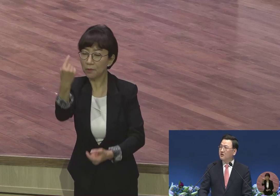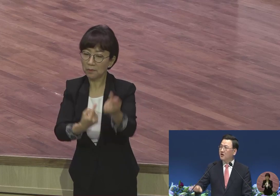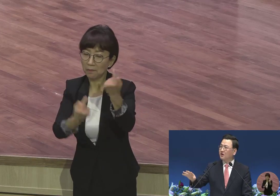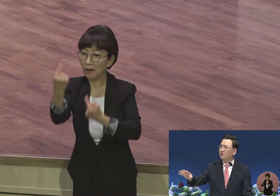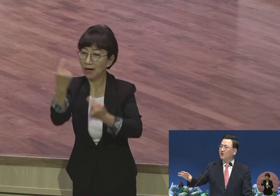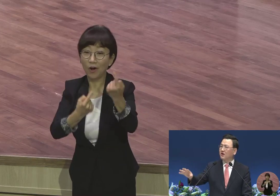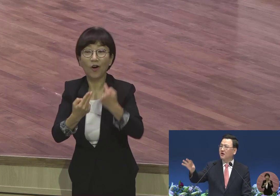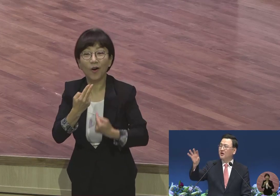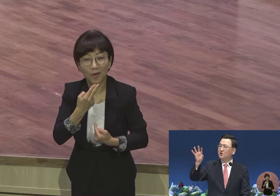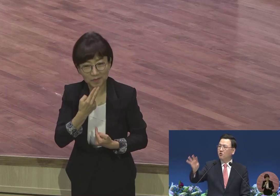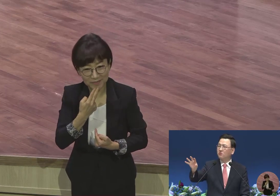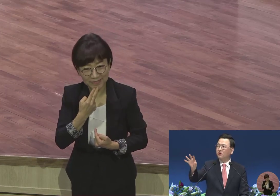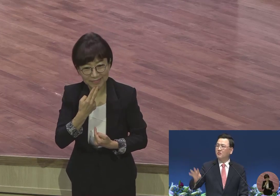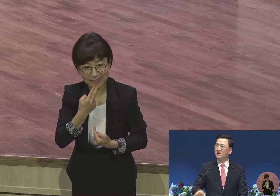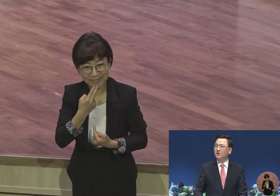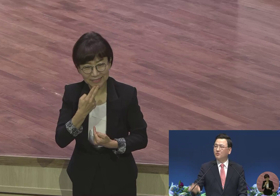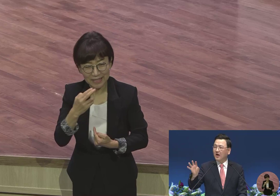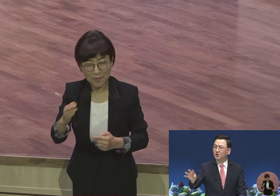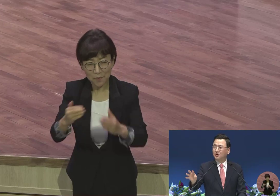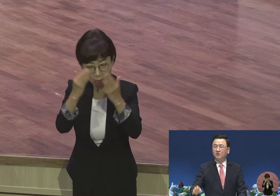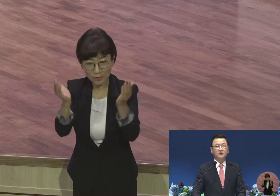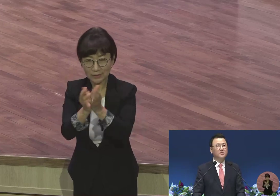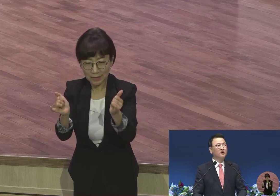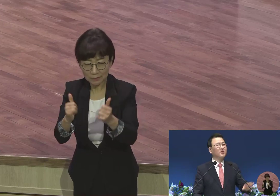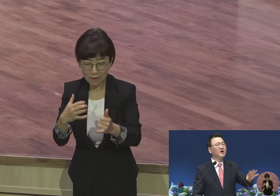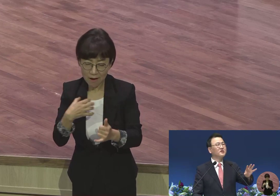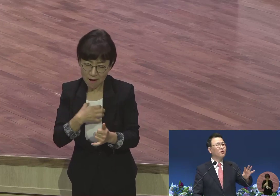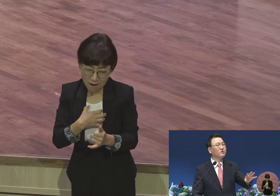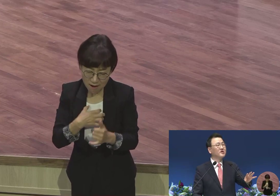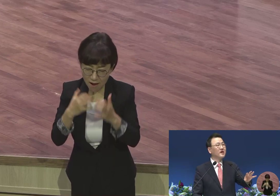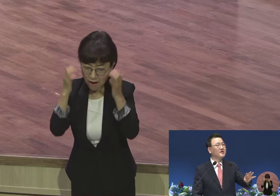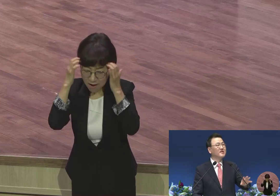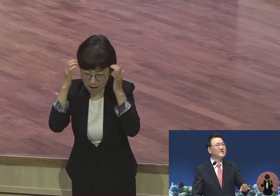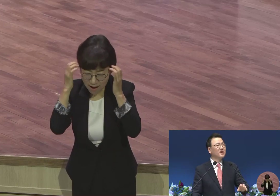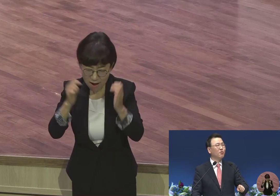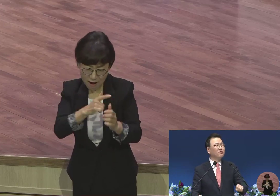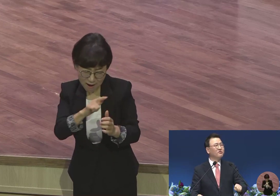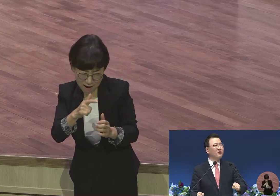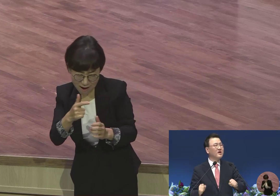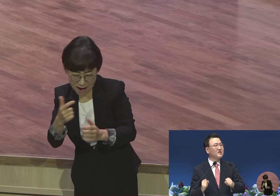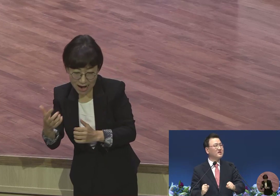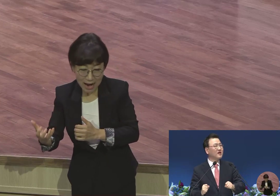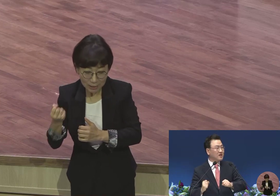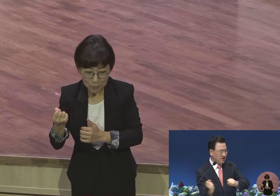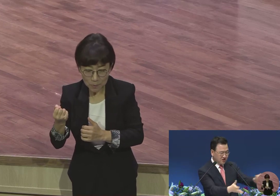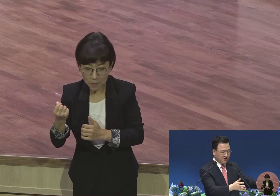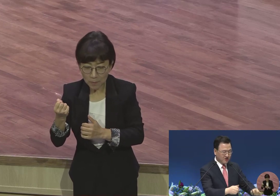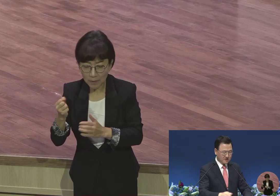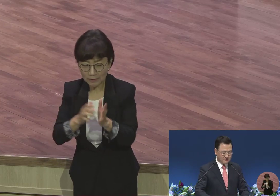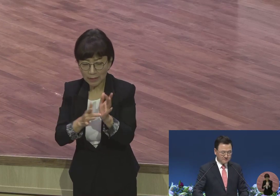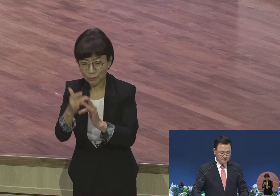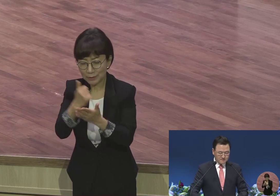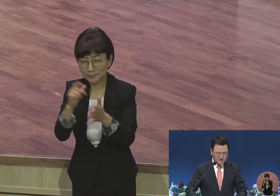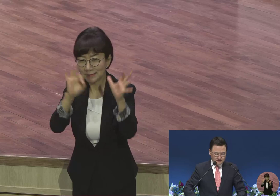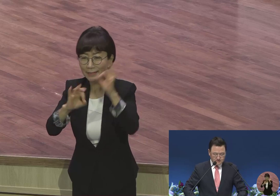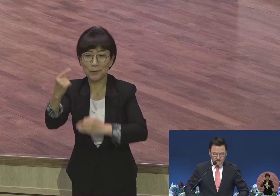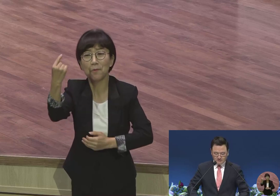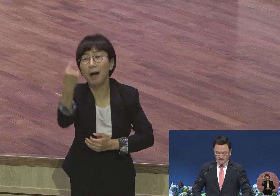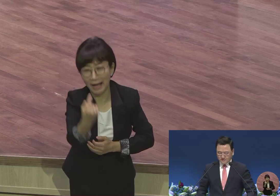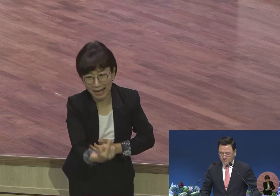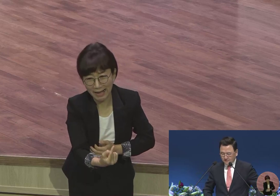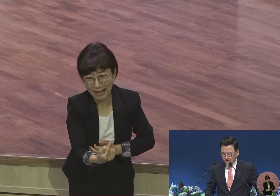걸 새가족이나 성도들을 만나보면 알 수 있거든요. 여기까지 오기에 인생의 모든 거 세상이 다 기증하고 왔다.